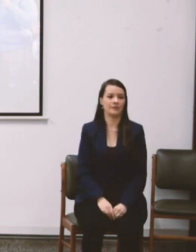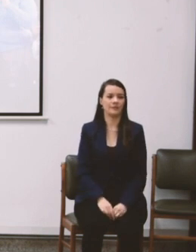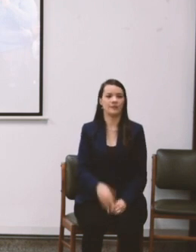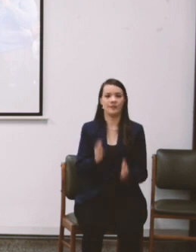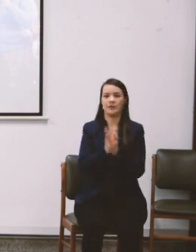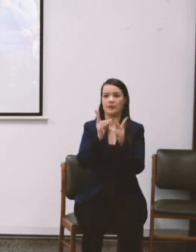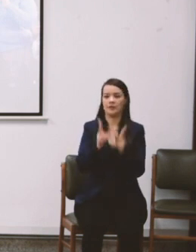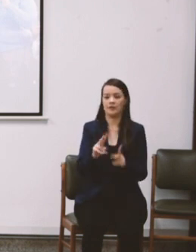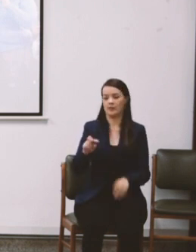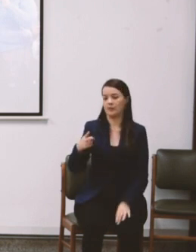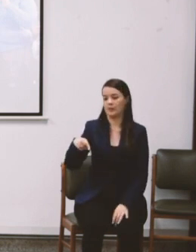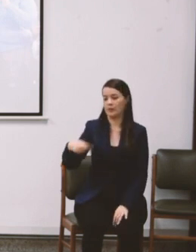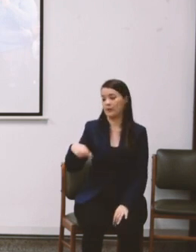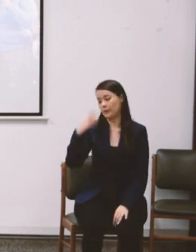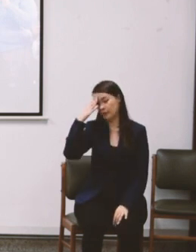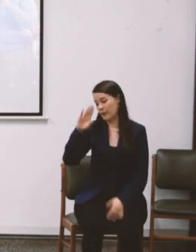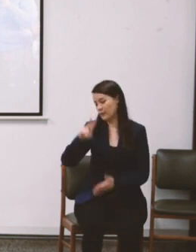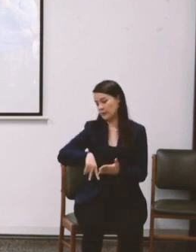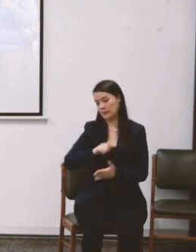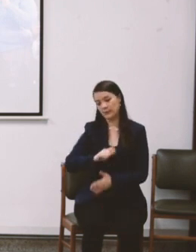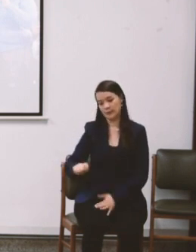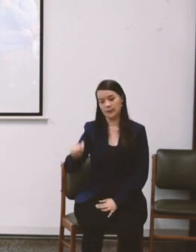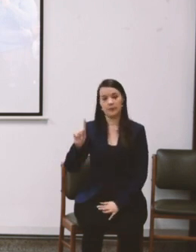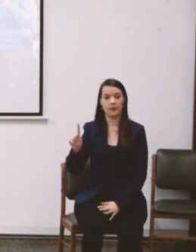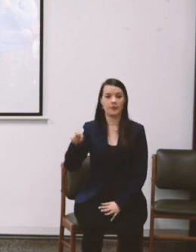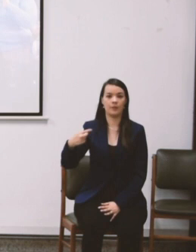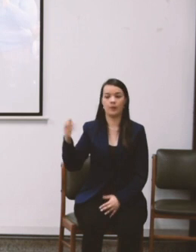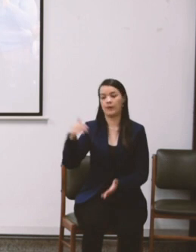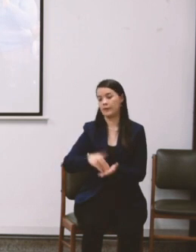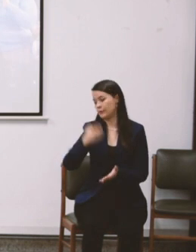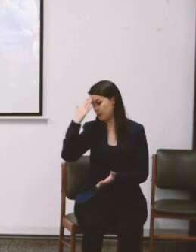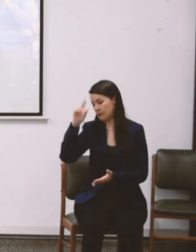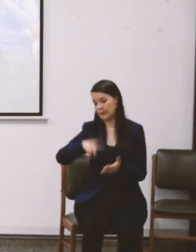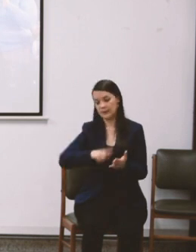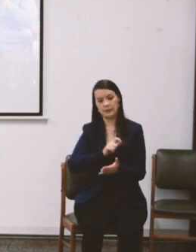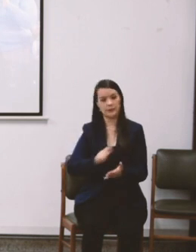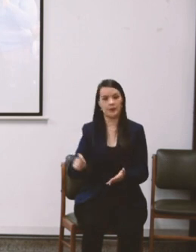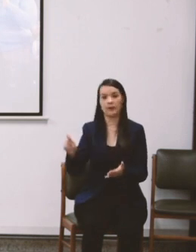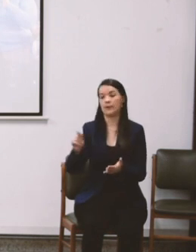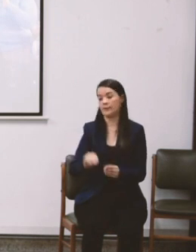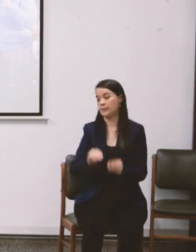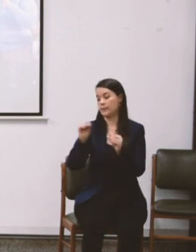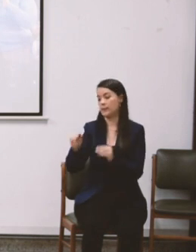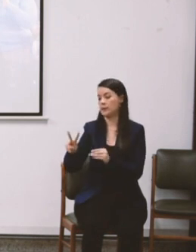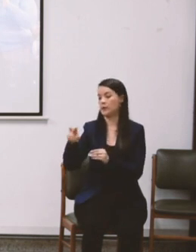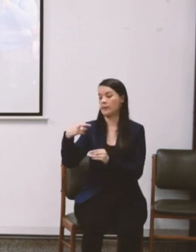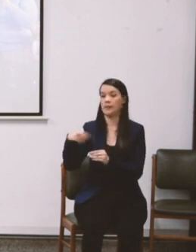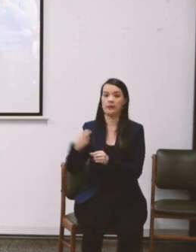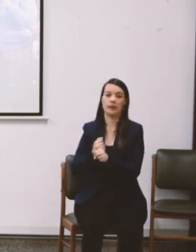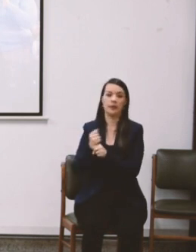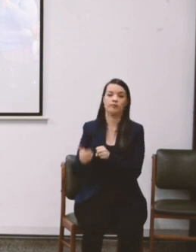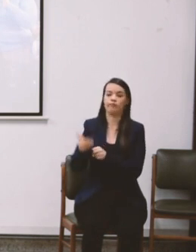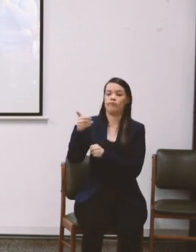al estudiante en primero, es que no sabe leer y escribir. Dejan al estudiante en primero otra vez, es que no sabe leer y escribir. Pasémoslo a segundo porque ya